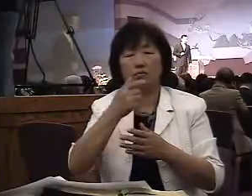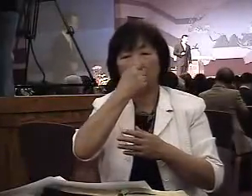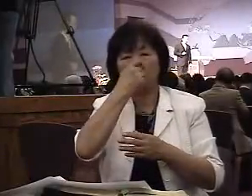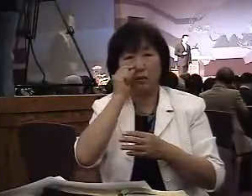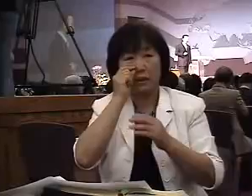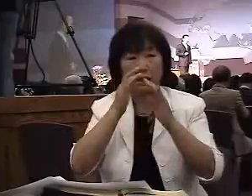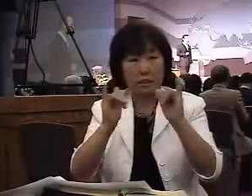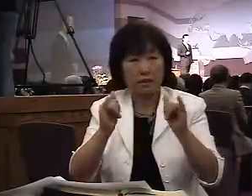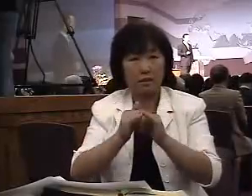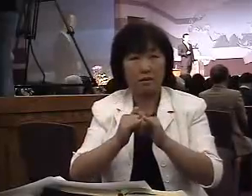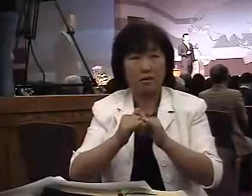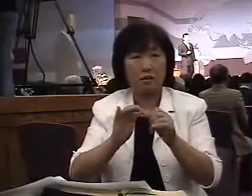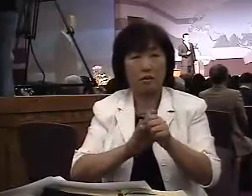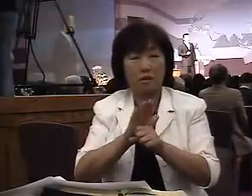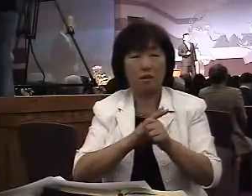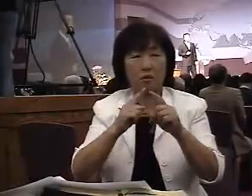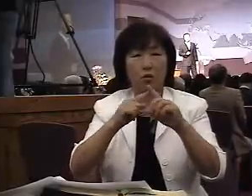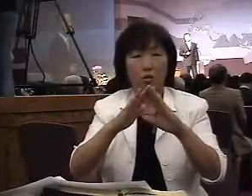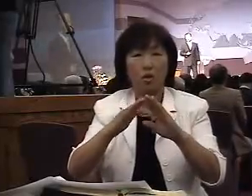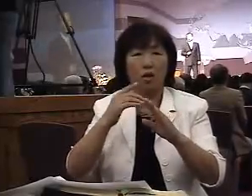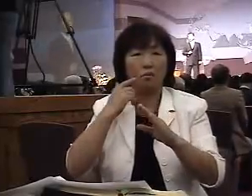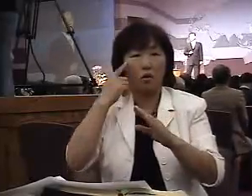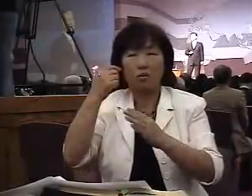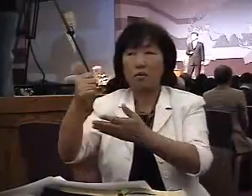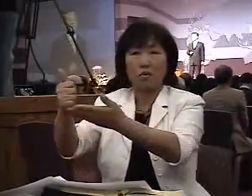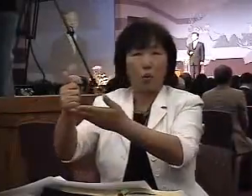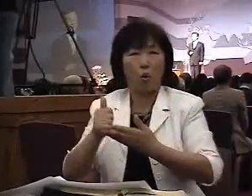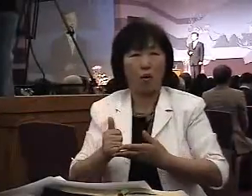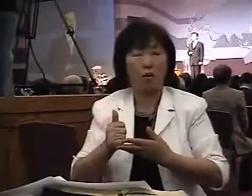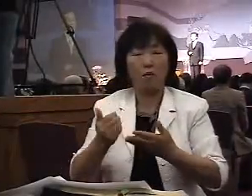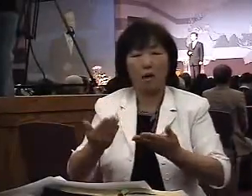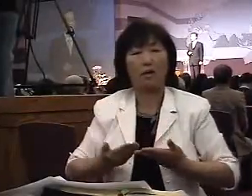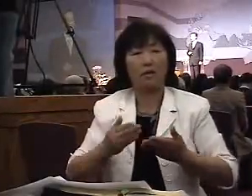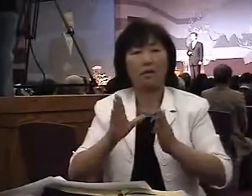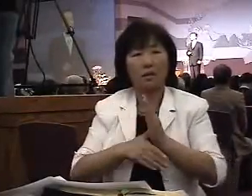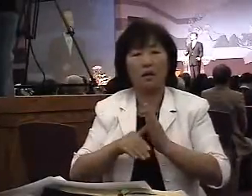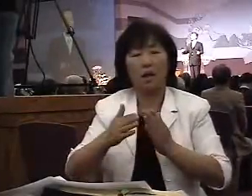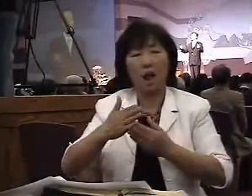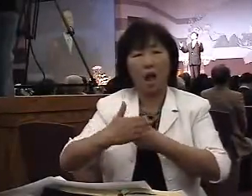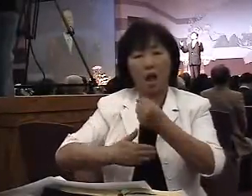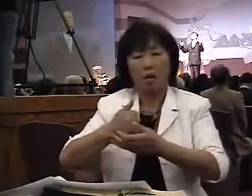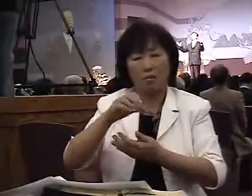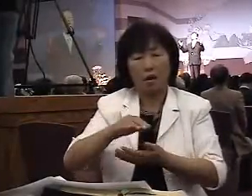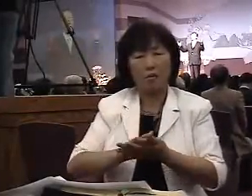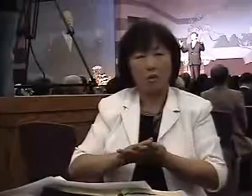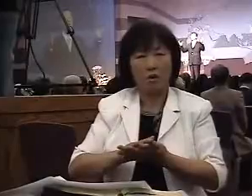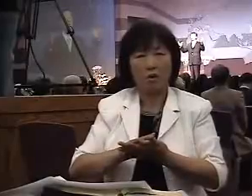부족한 사람이 우리 교회에 청빙을 받았을 때 저는 하나님 앞에 꼭